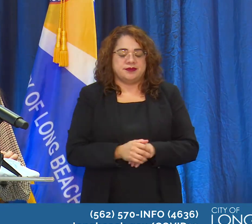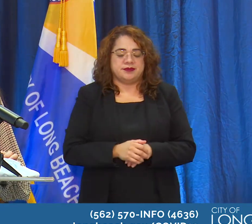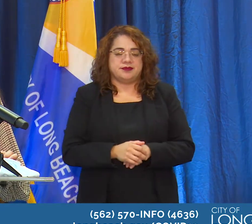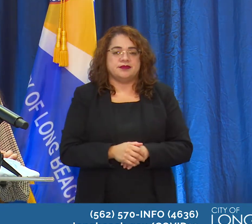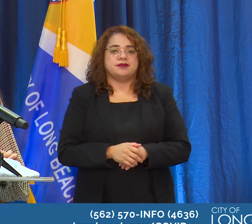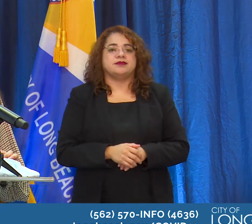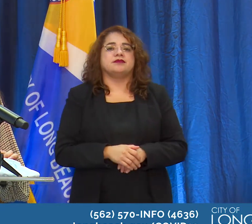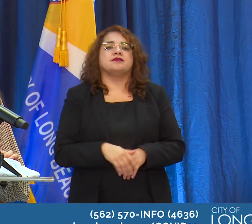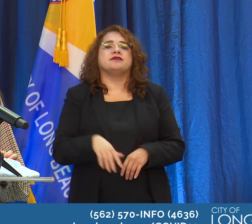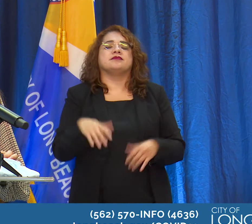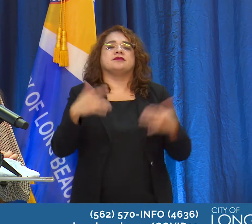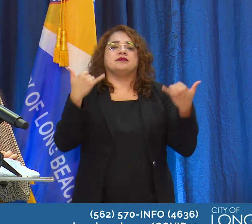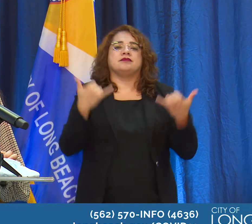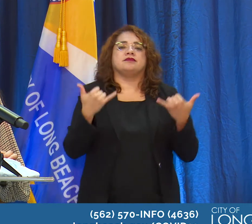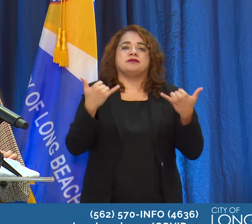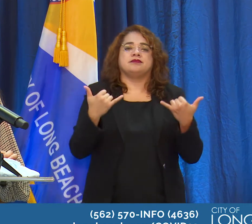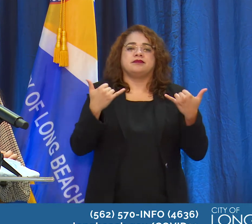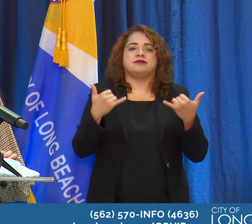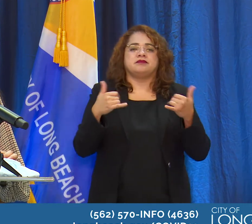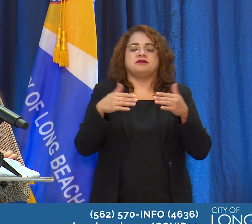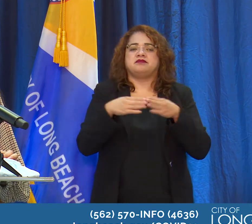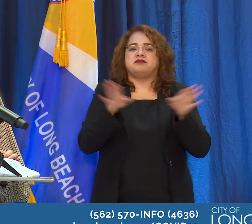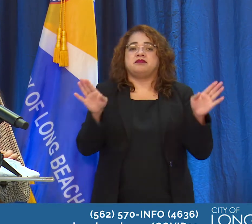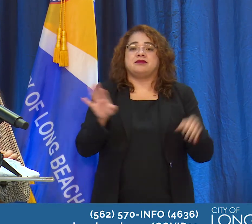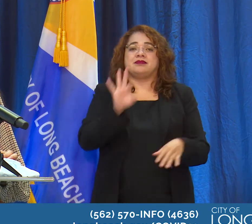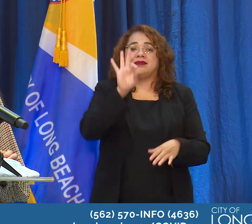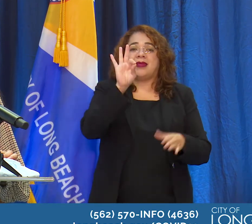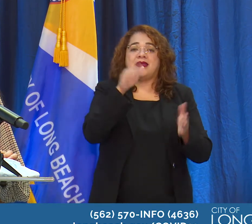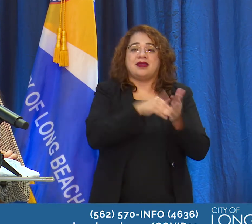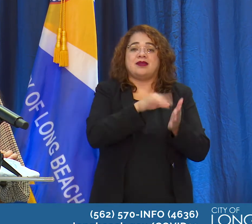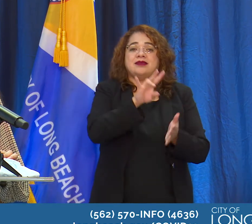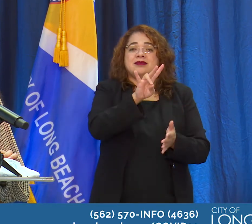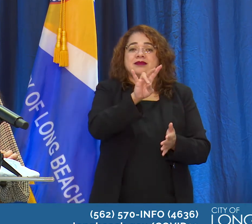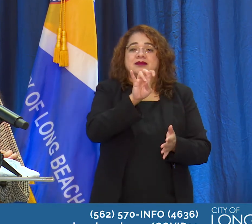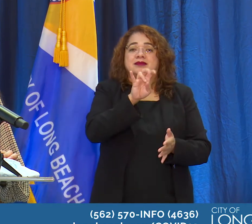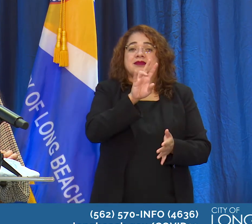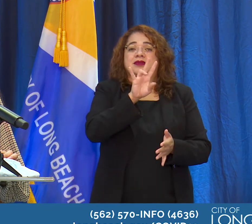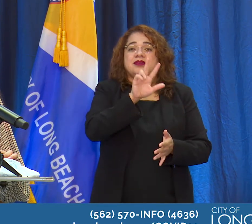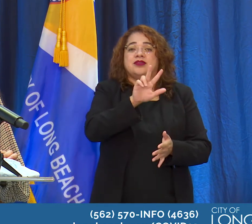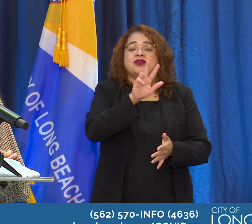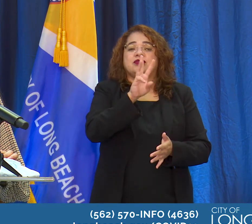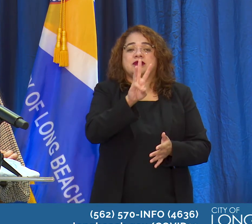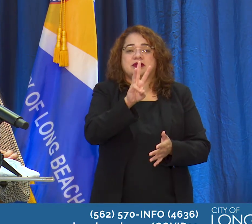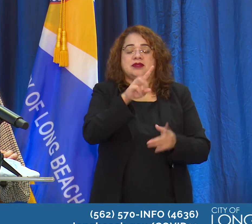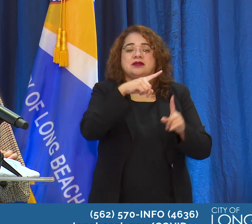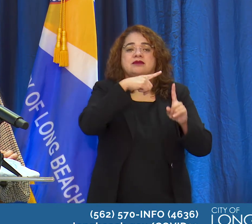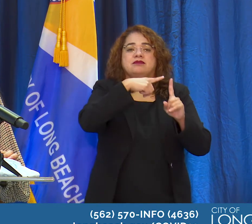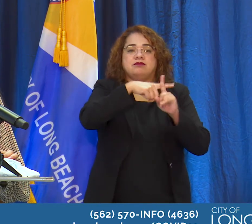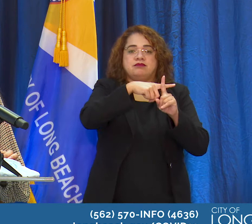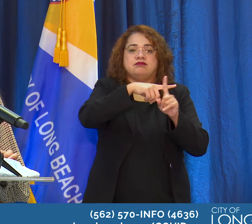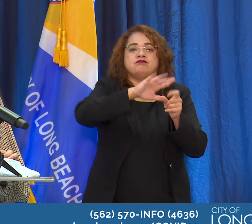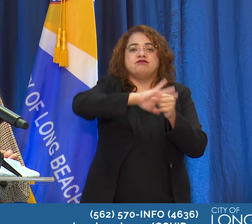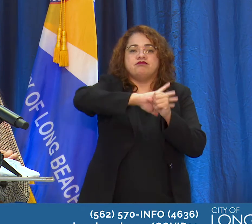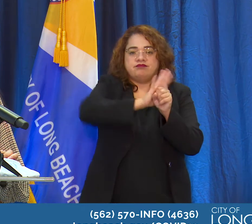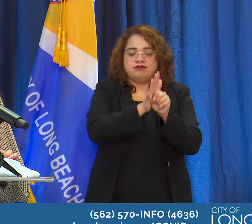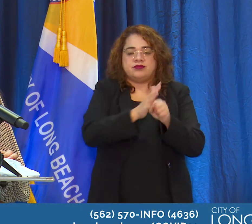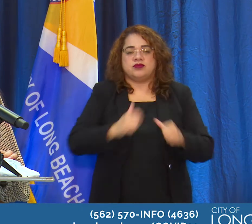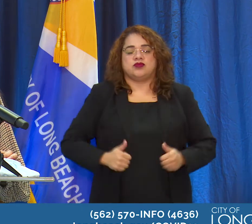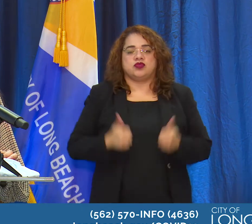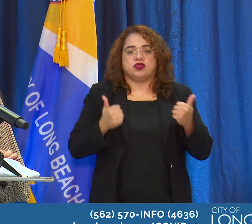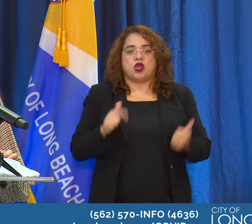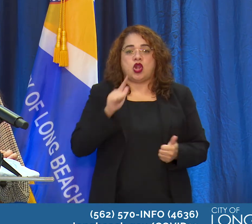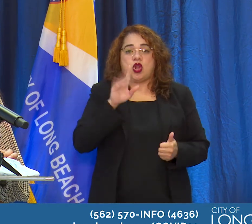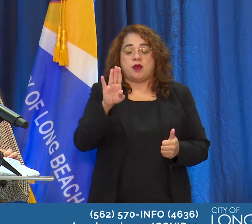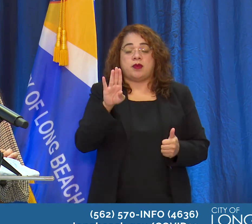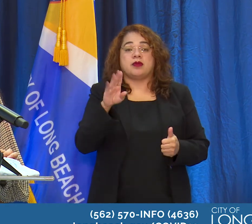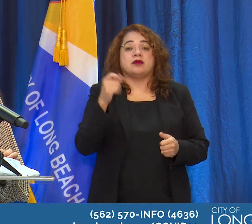empezar con datos generales. A la fecha, 9,736 residentes han dado positivo por COVID-19.